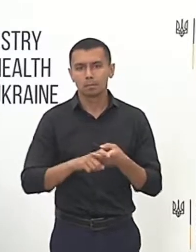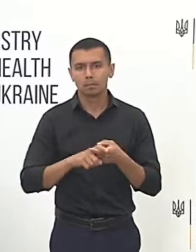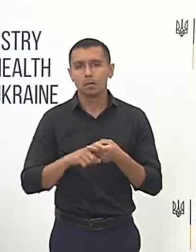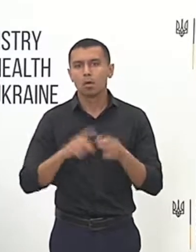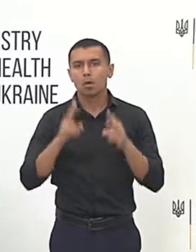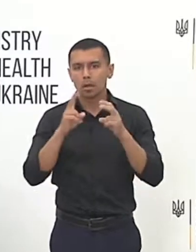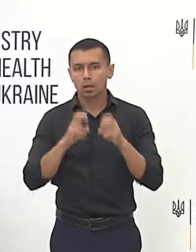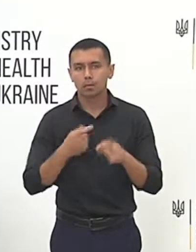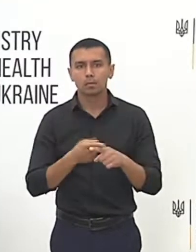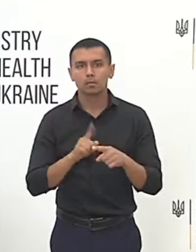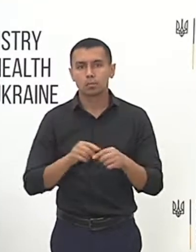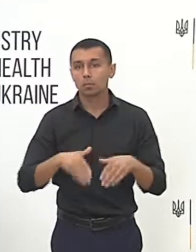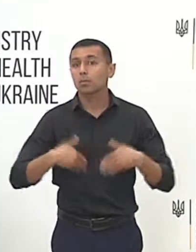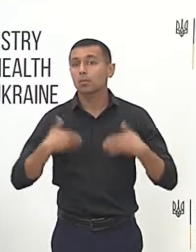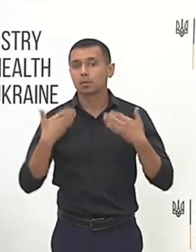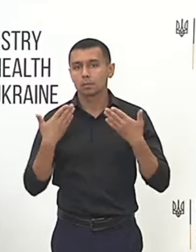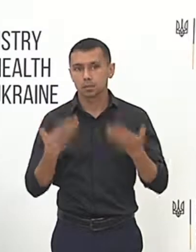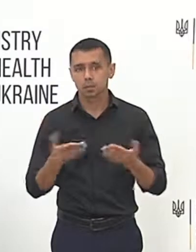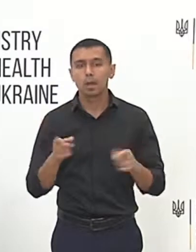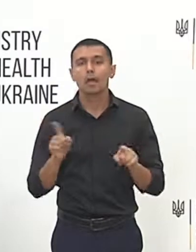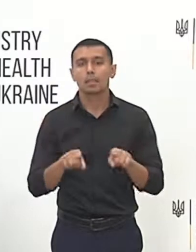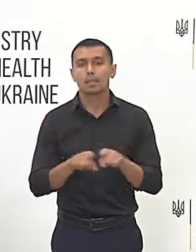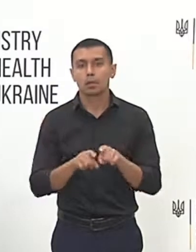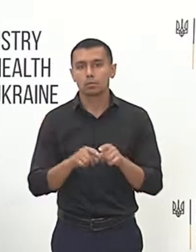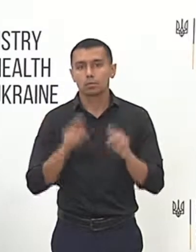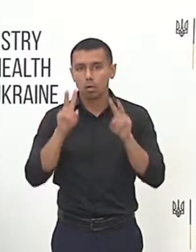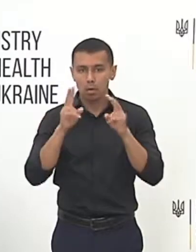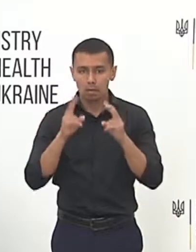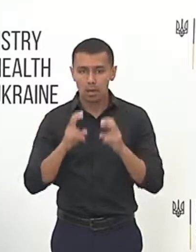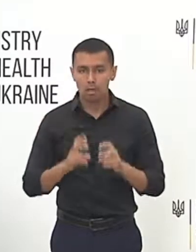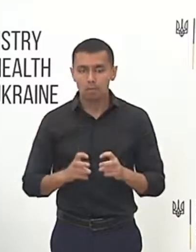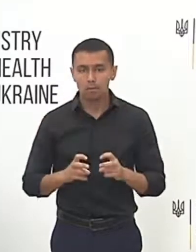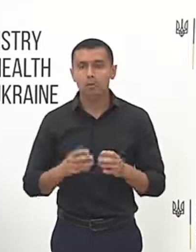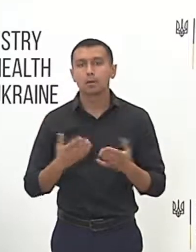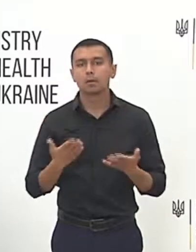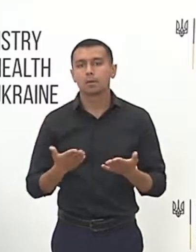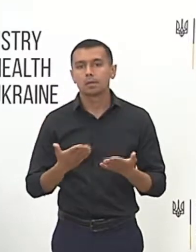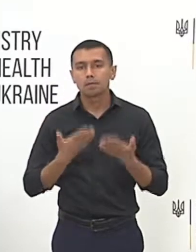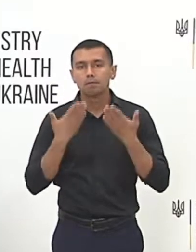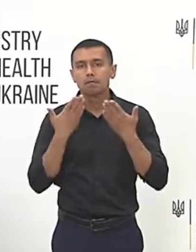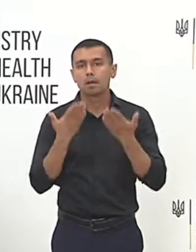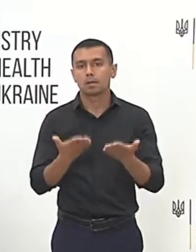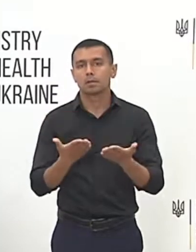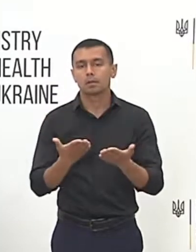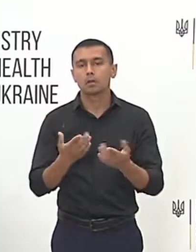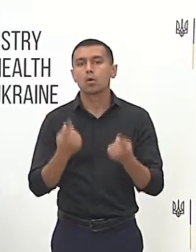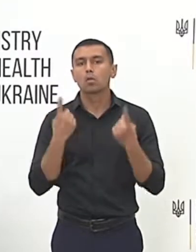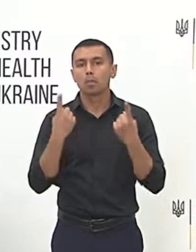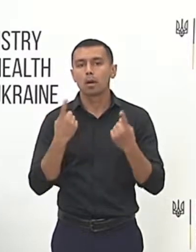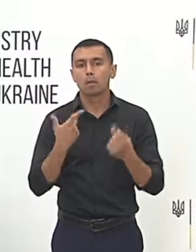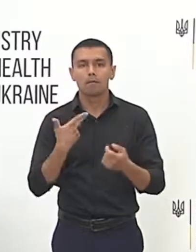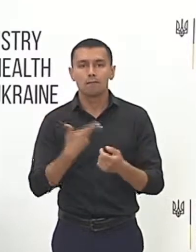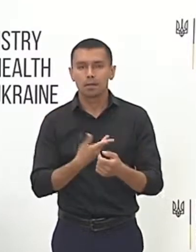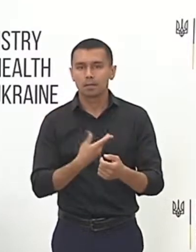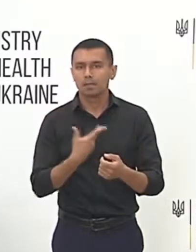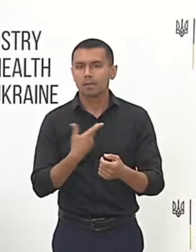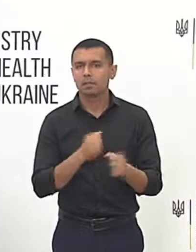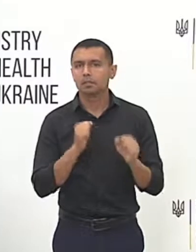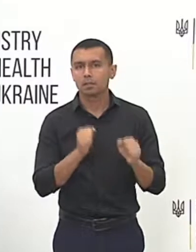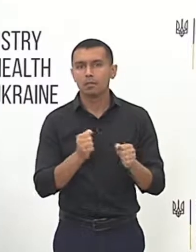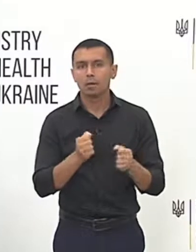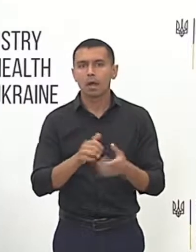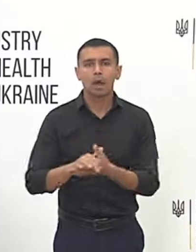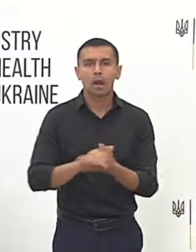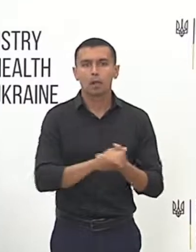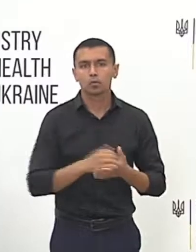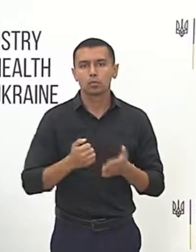розглянув зазначену пропозицію, а також розглянув звернення Глобального вакцинного альянсу